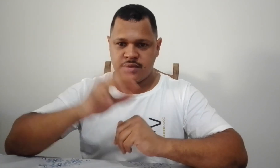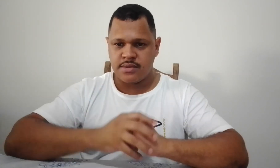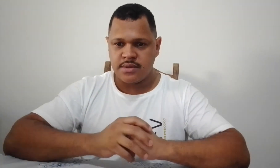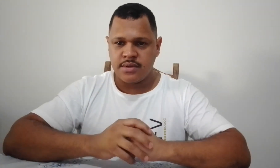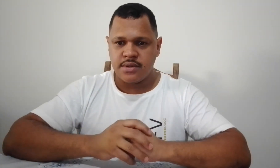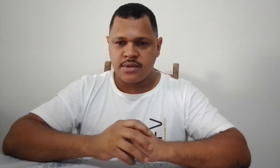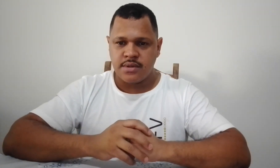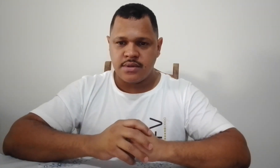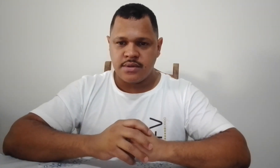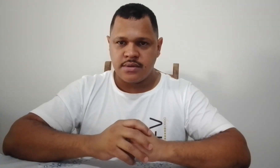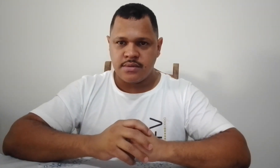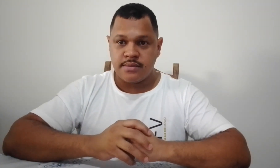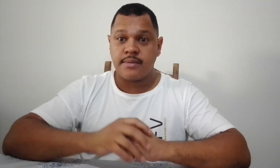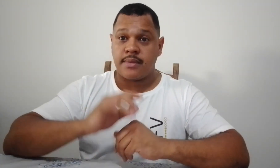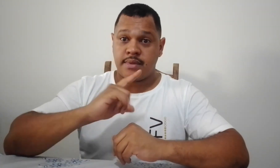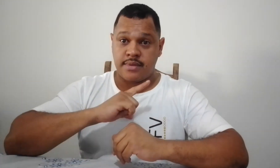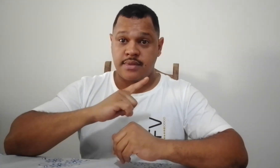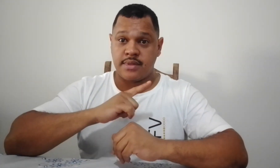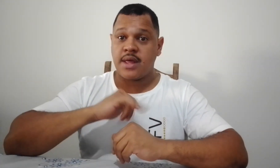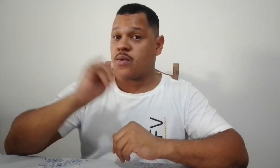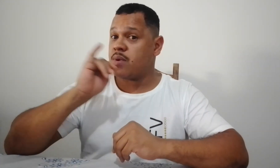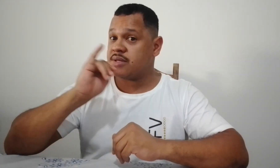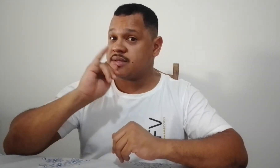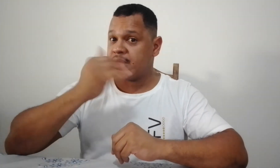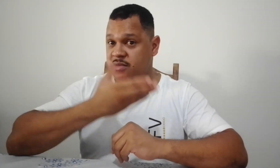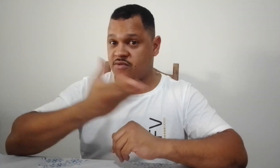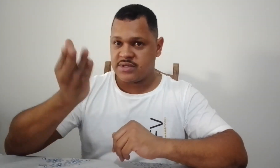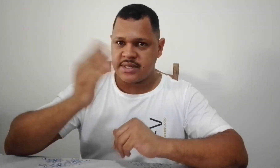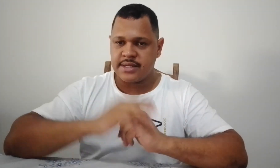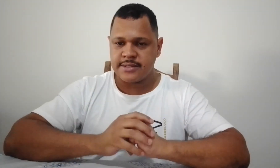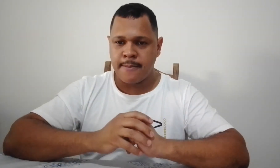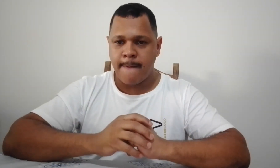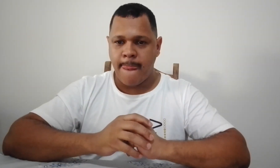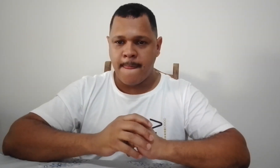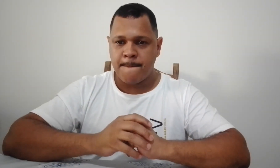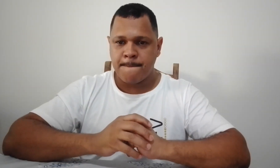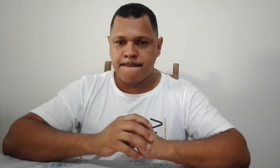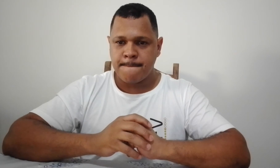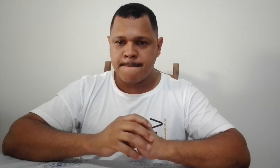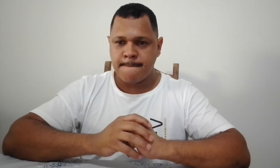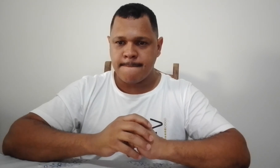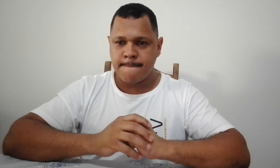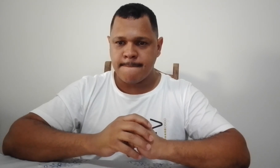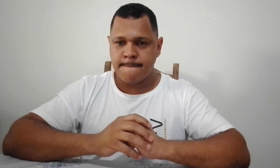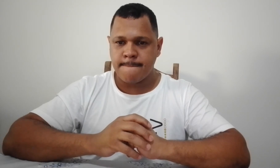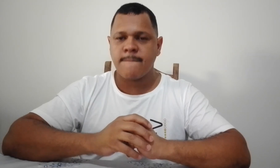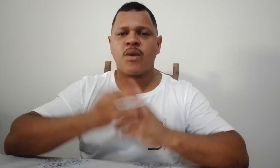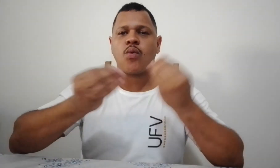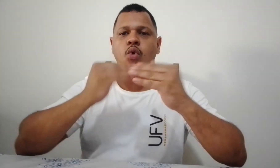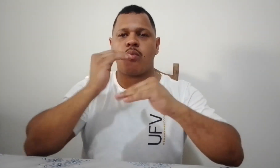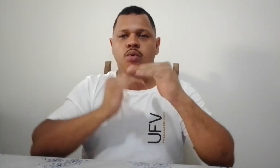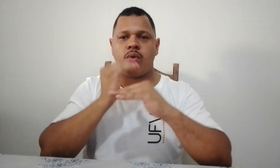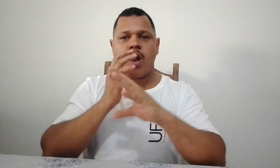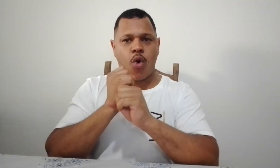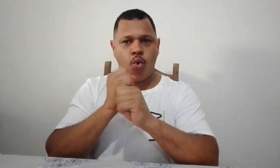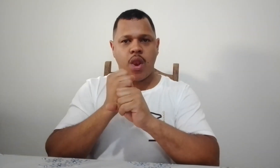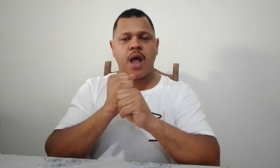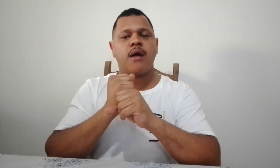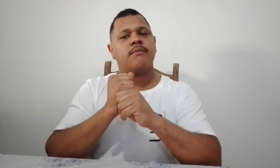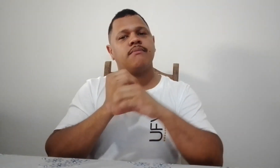Vou exibir um exemplo aqui para vocês em relação a cálculo de valor médio. Bom, nós